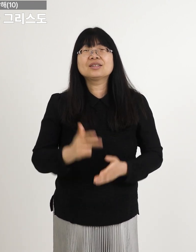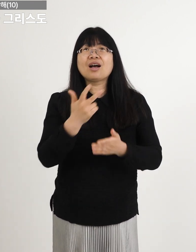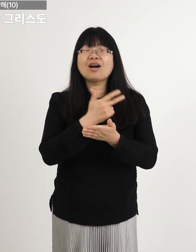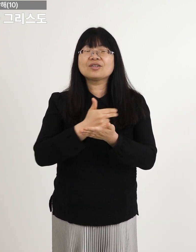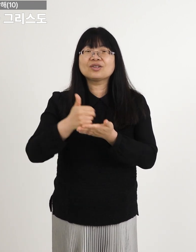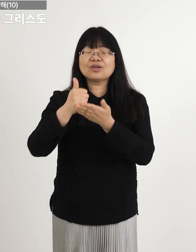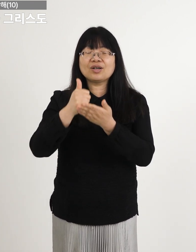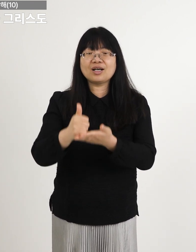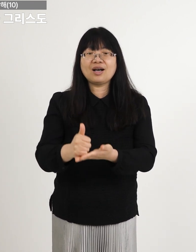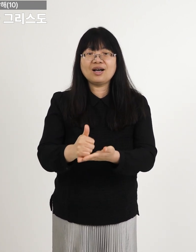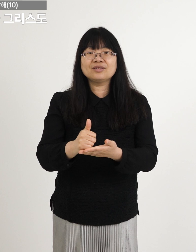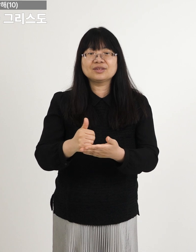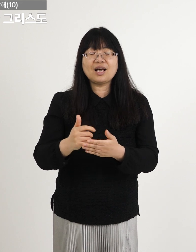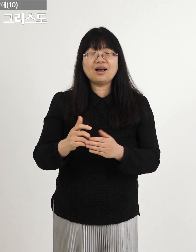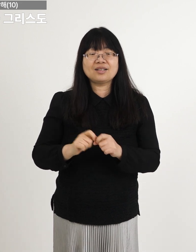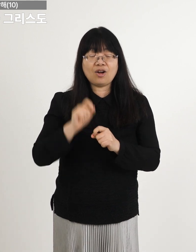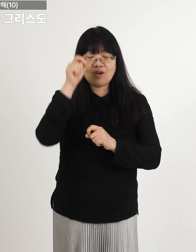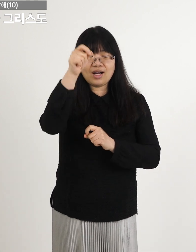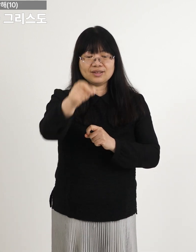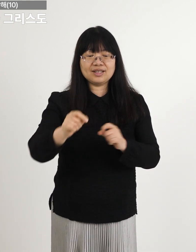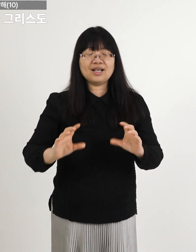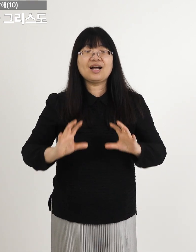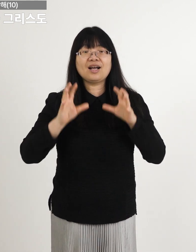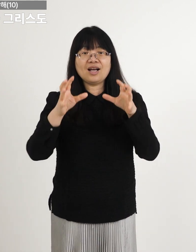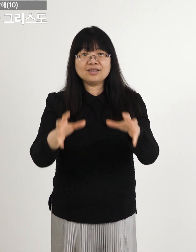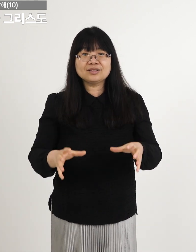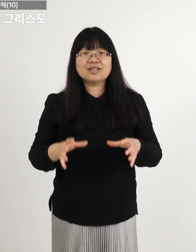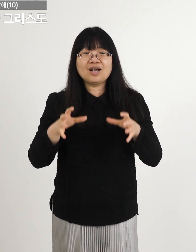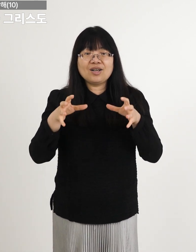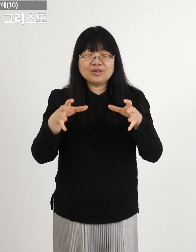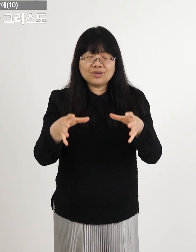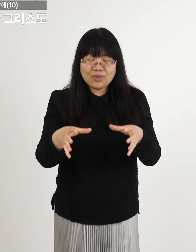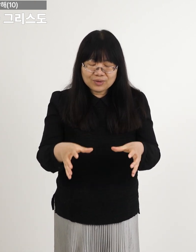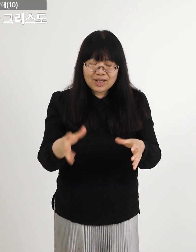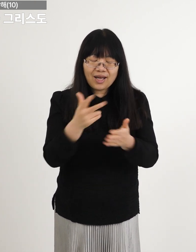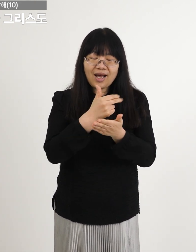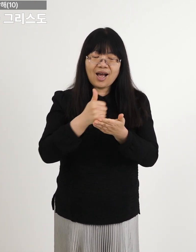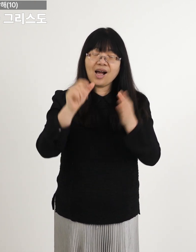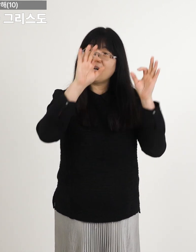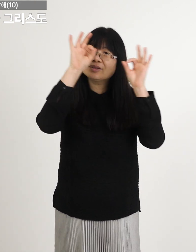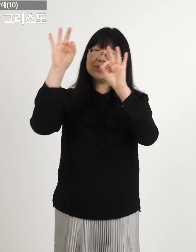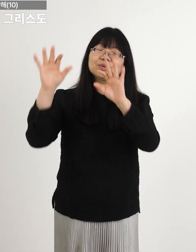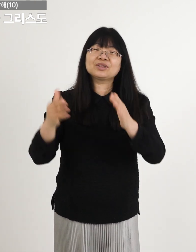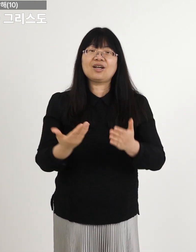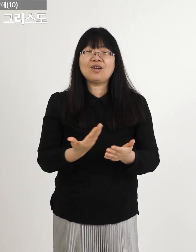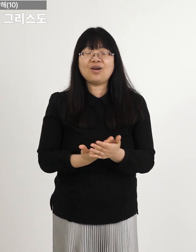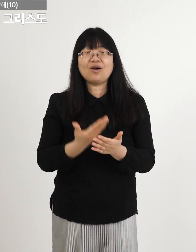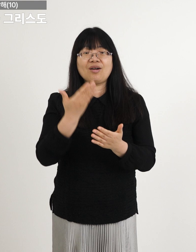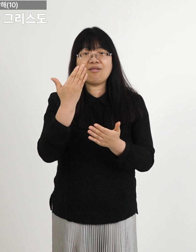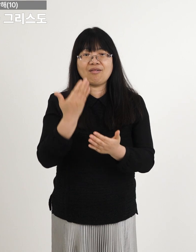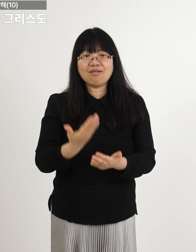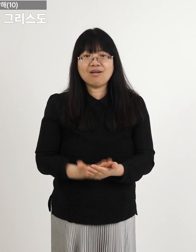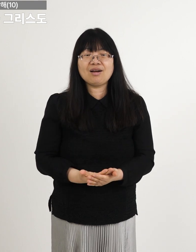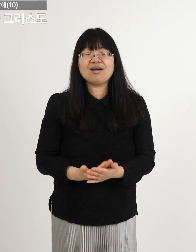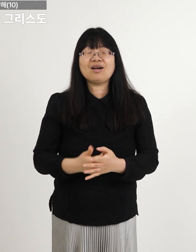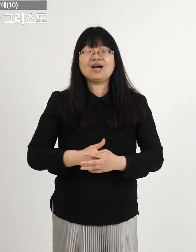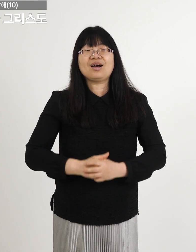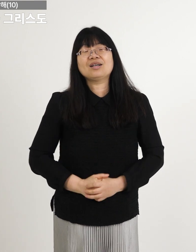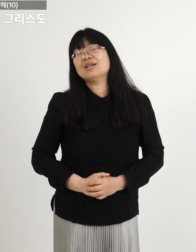주의 영원한 나라 주 보게 하소서.